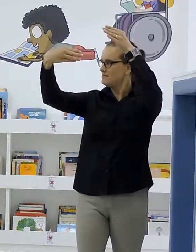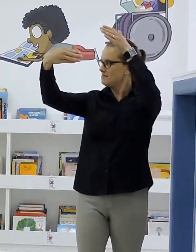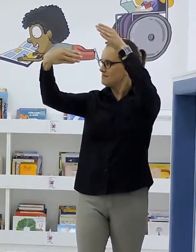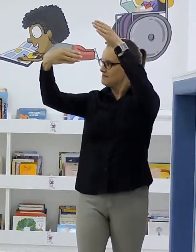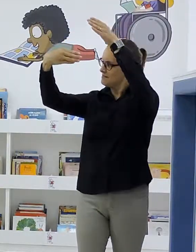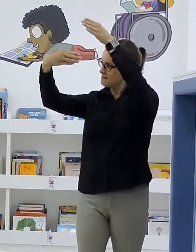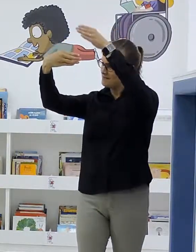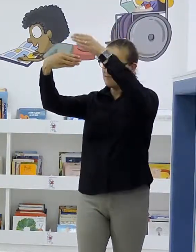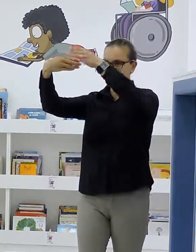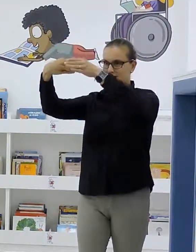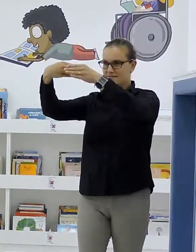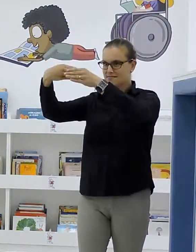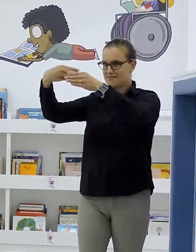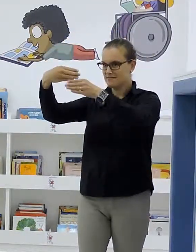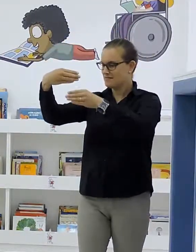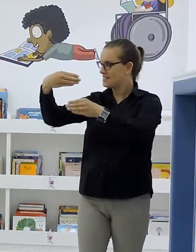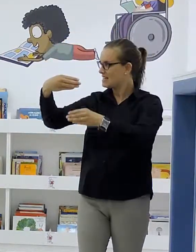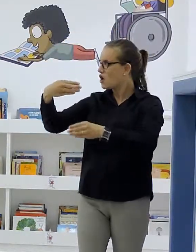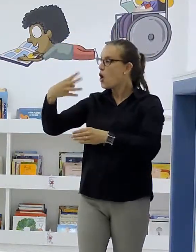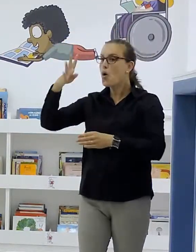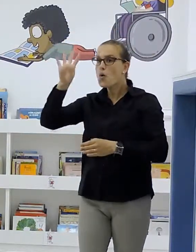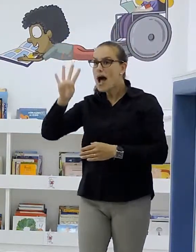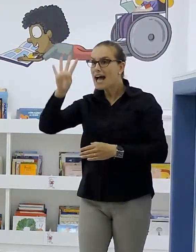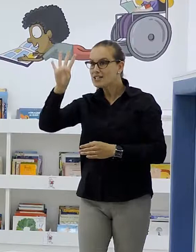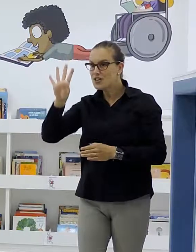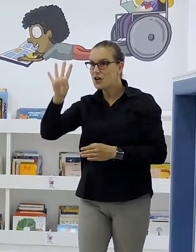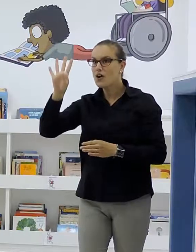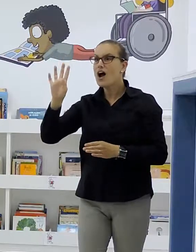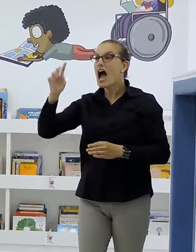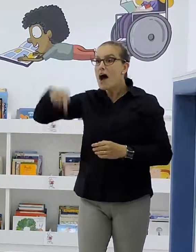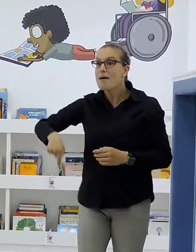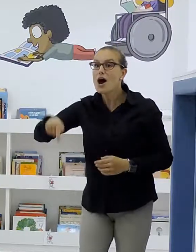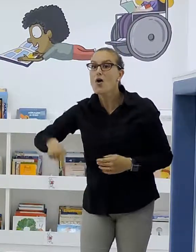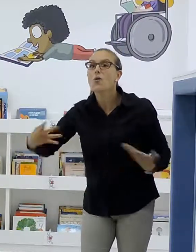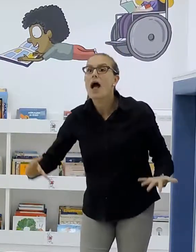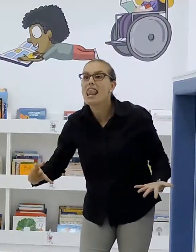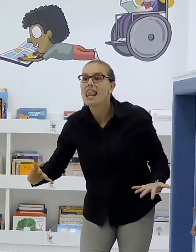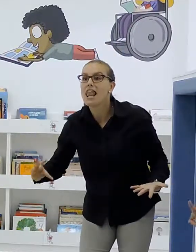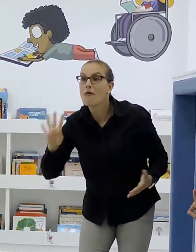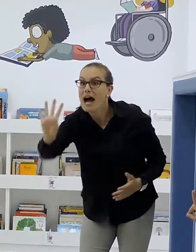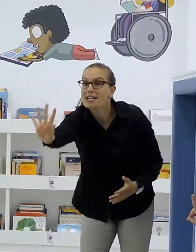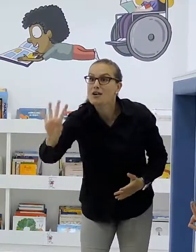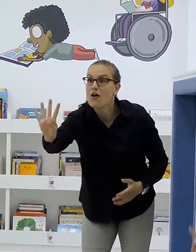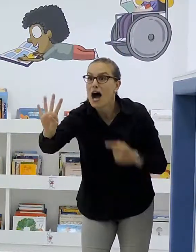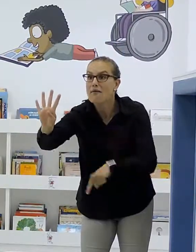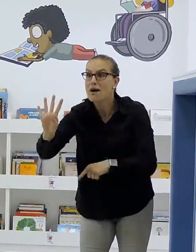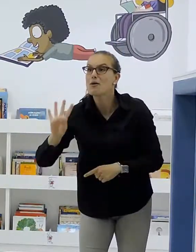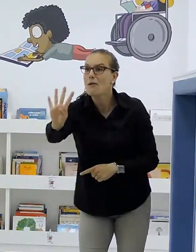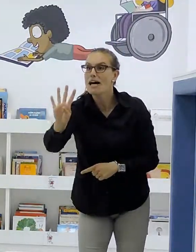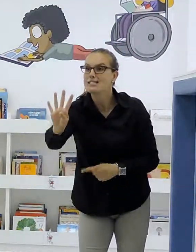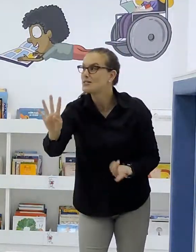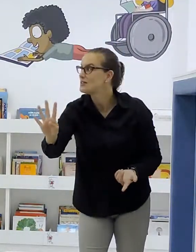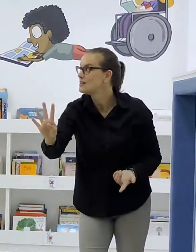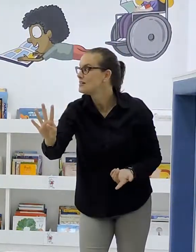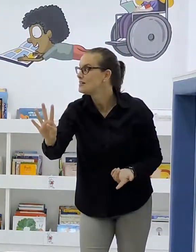4. Es muy fácil acordarse. 4. ¿Qué número está abajo, por tanto? 4.